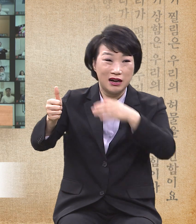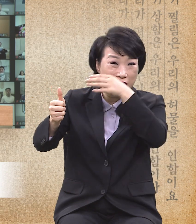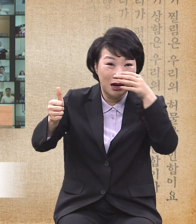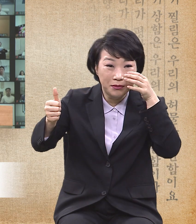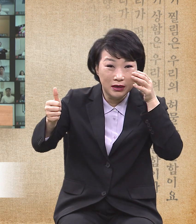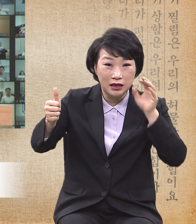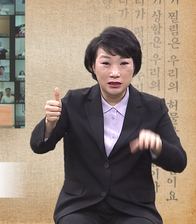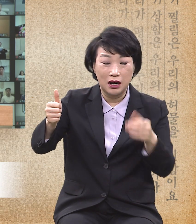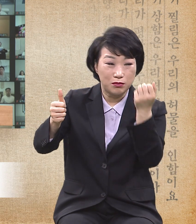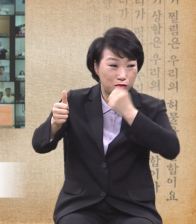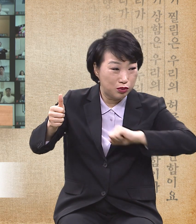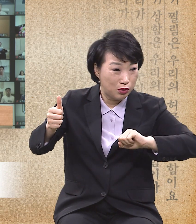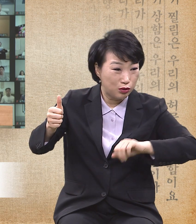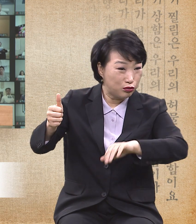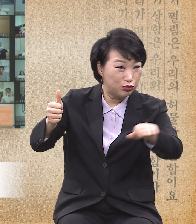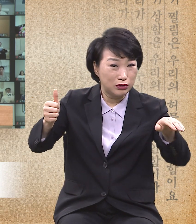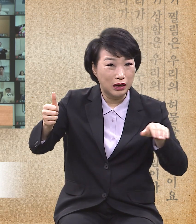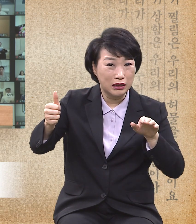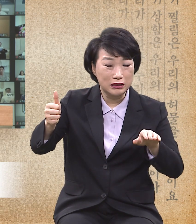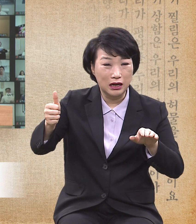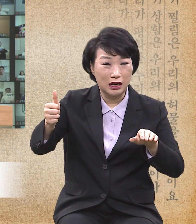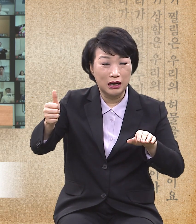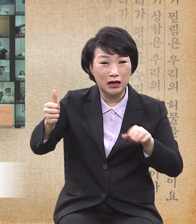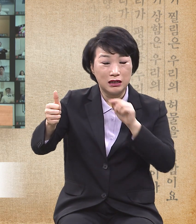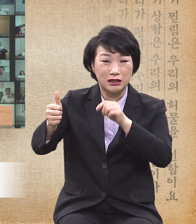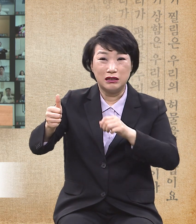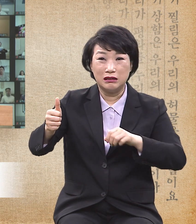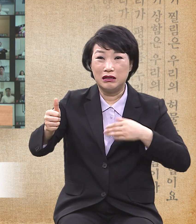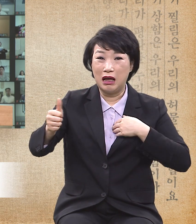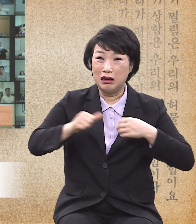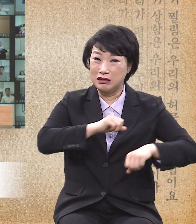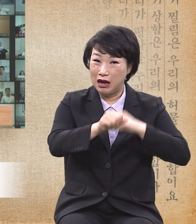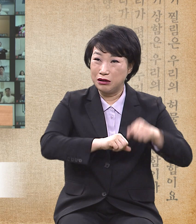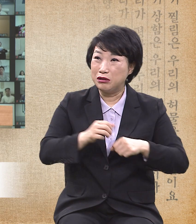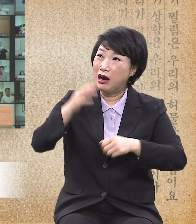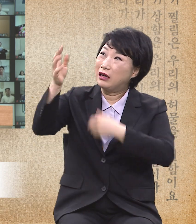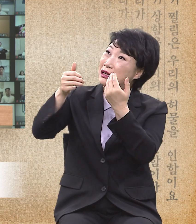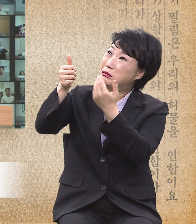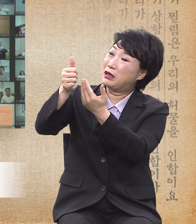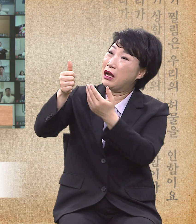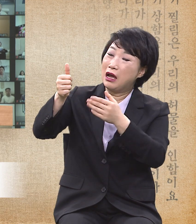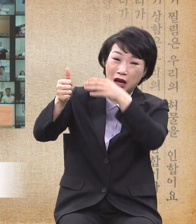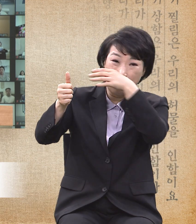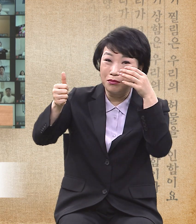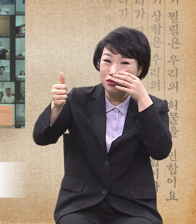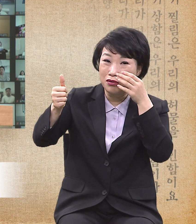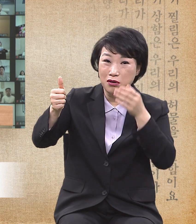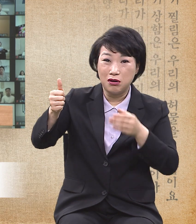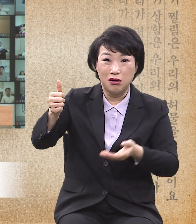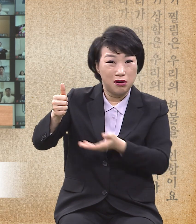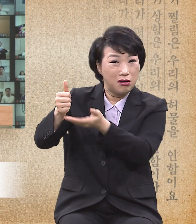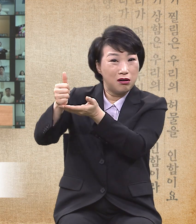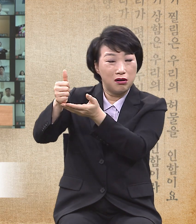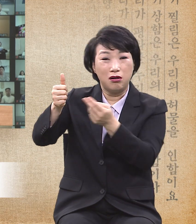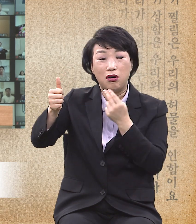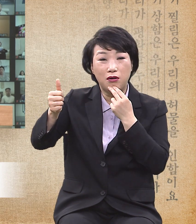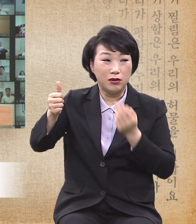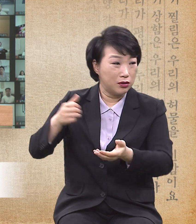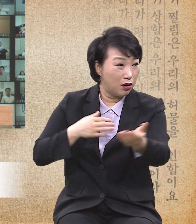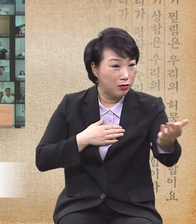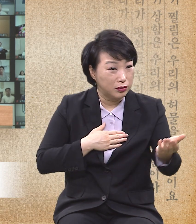감히 불순종함으로 말미암아 임의로 그분을 함부로 대할 수 없는